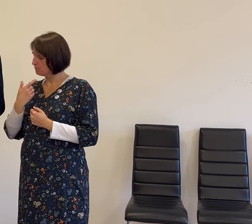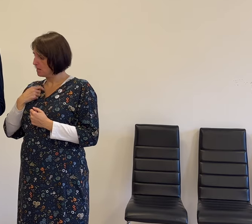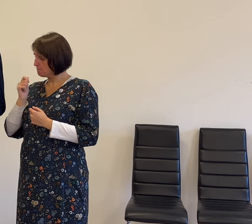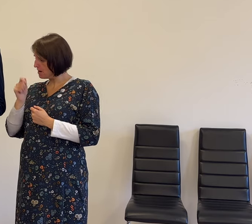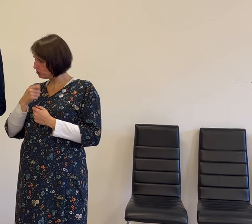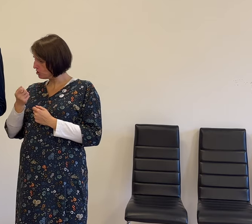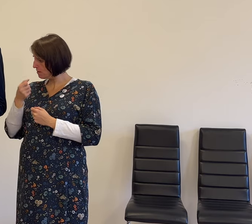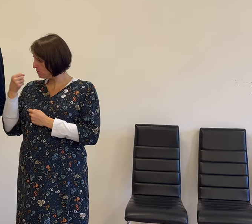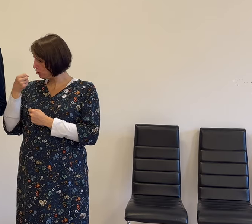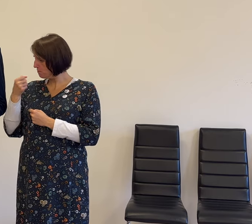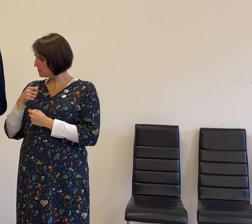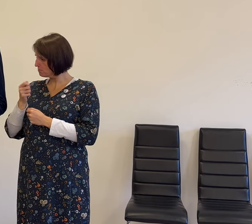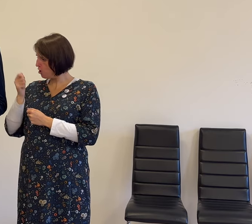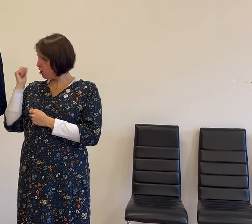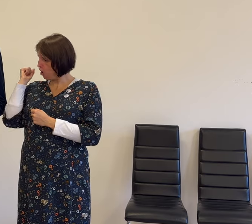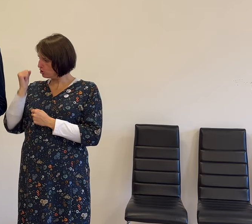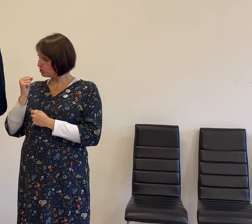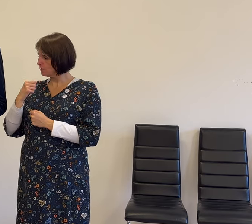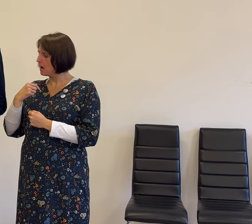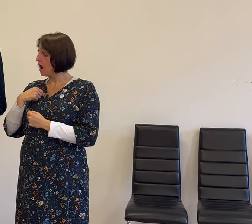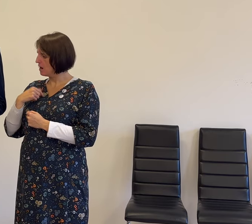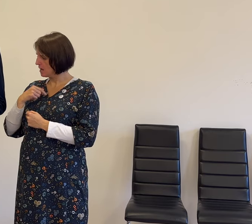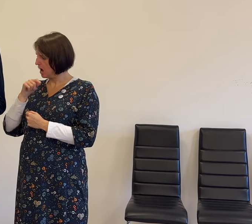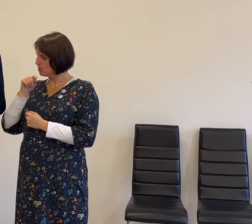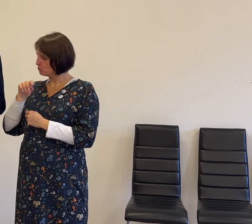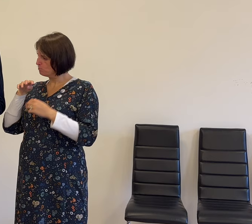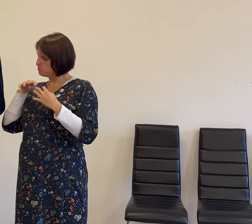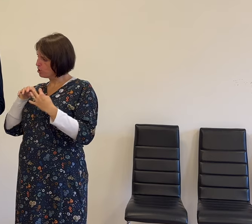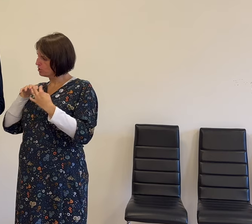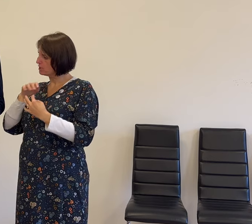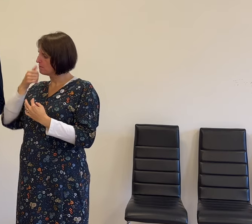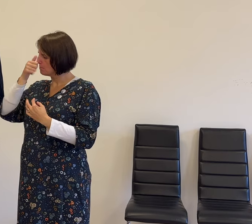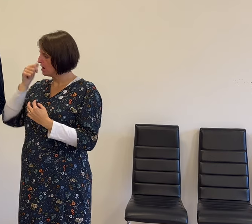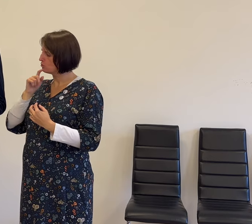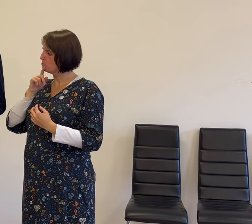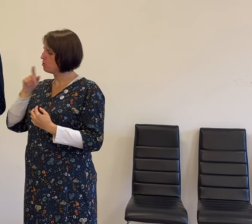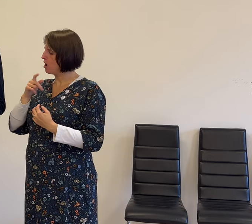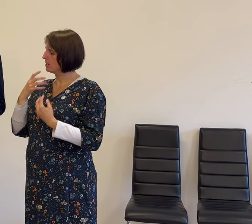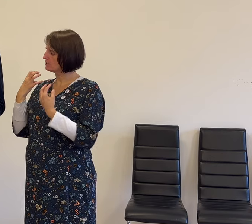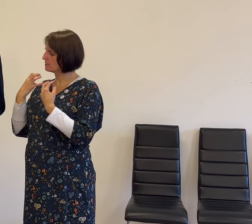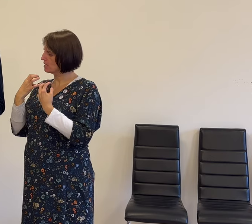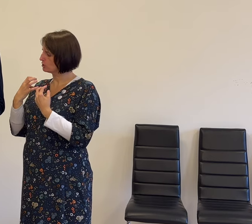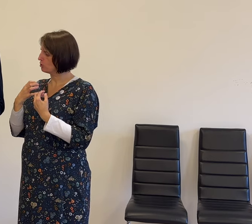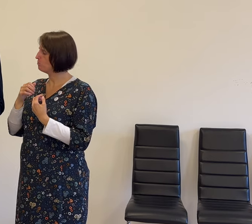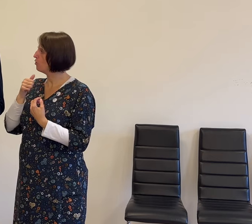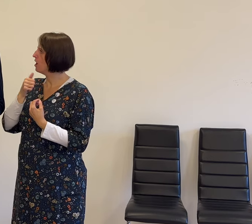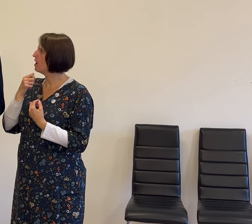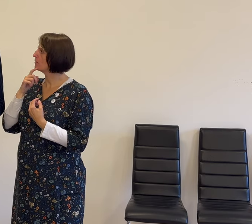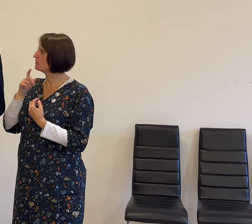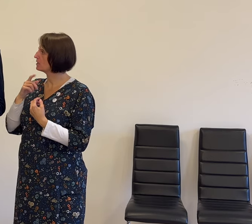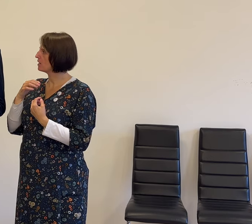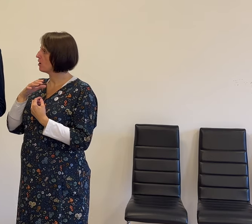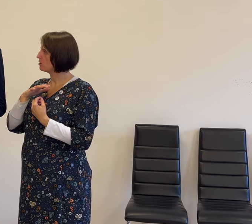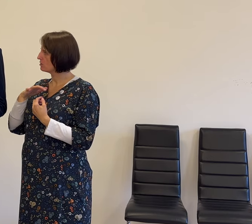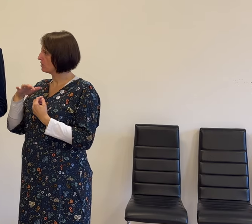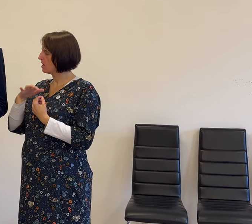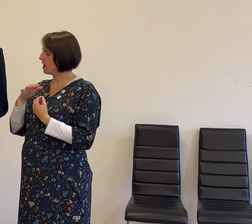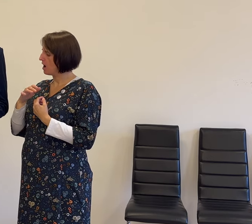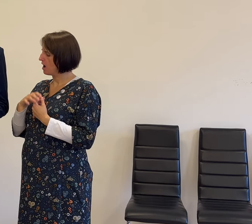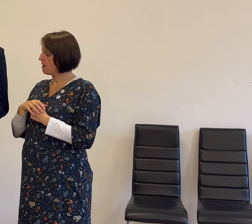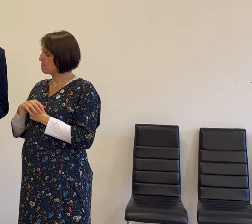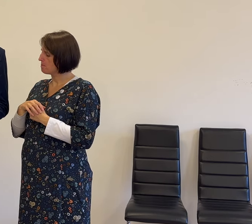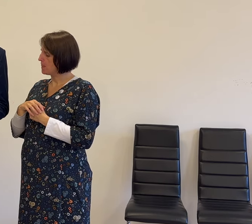nebeskému ptactvu a polnímu zvířectvu. Ale David Pelištejci odpověděl, ty jdeš proti mně s mečem, kopím a